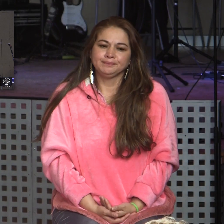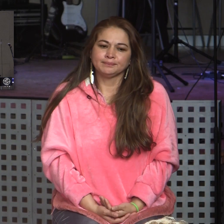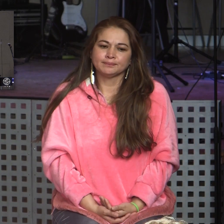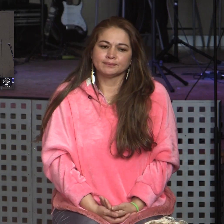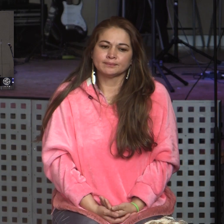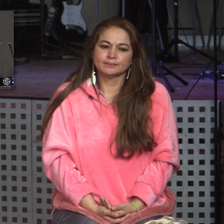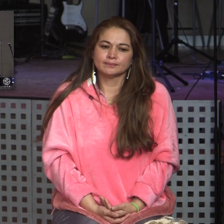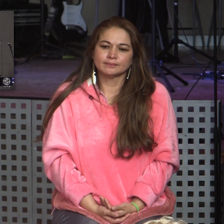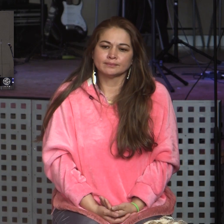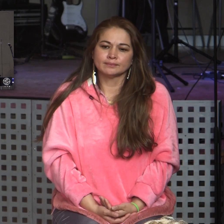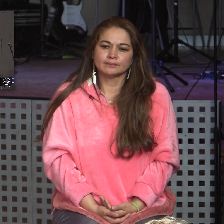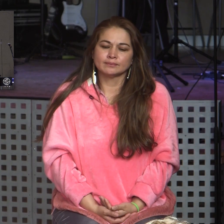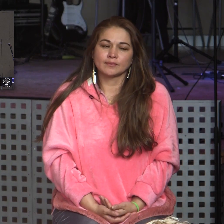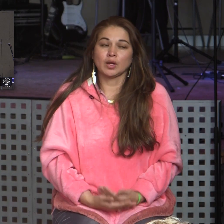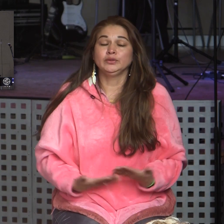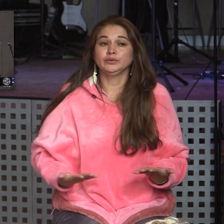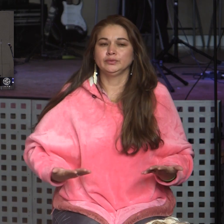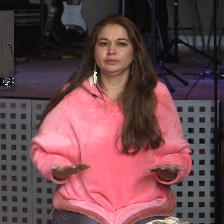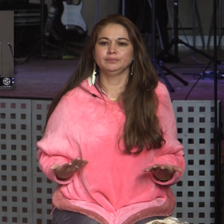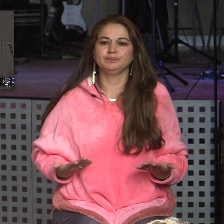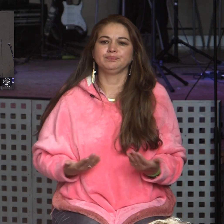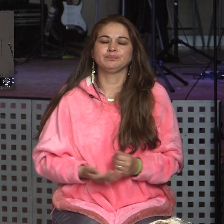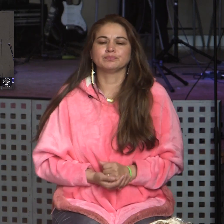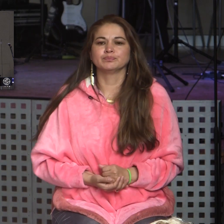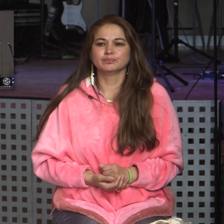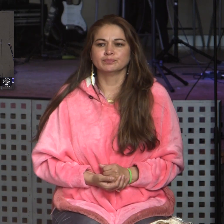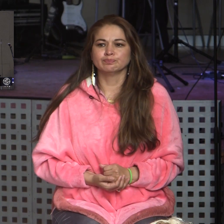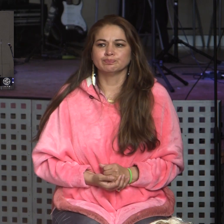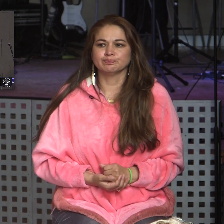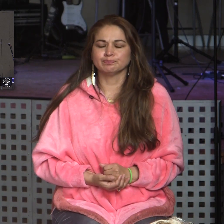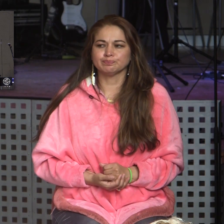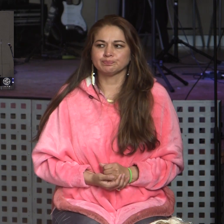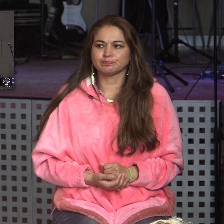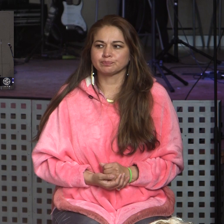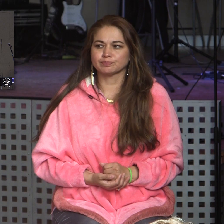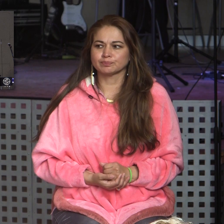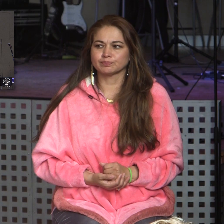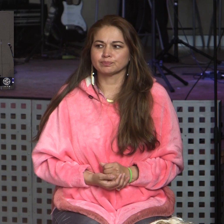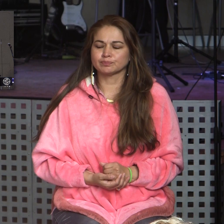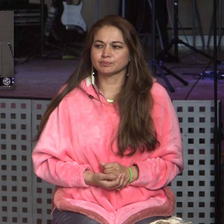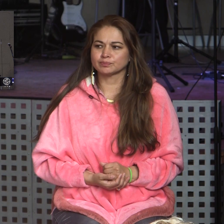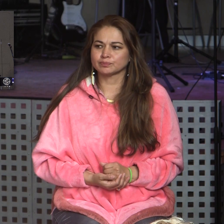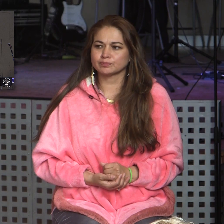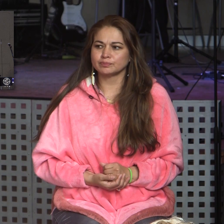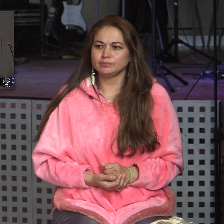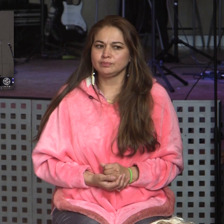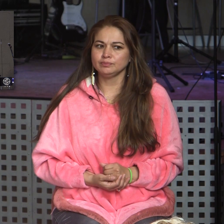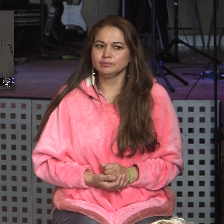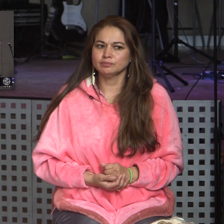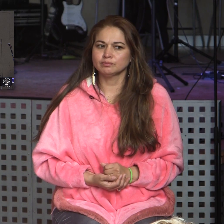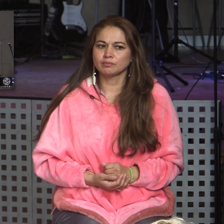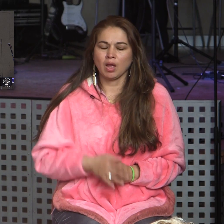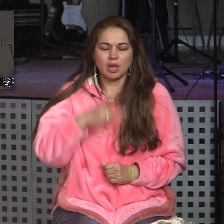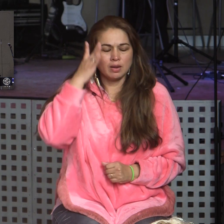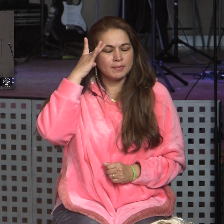Solo por la vista. No lo pudo saber, no lo pudo tocar, no estaba escrito.